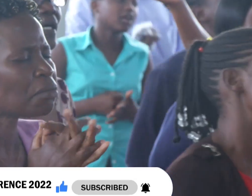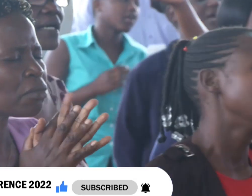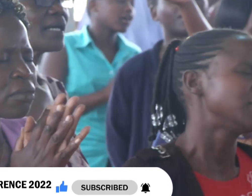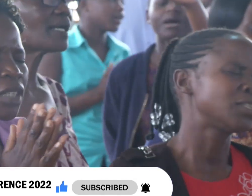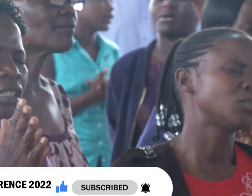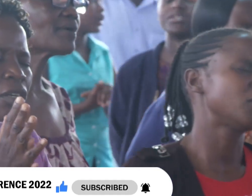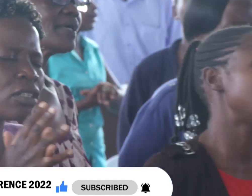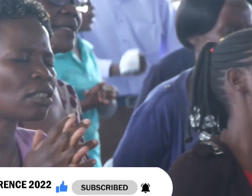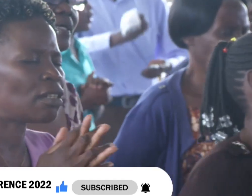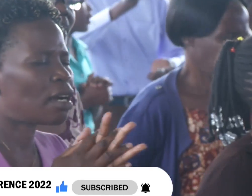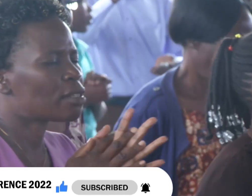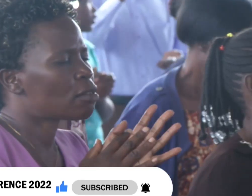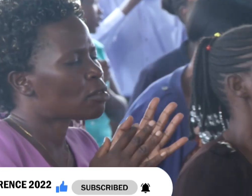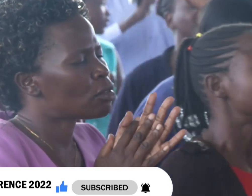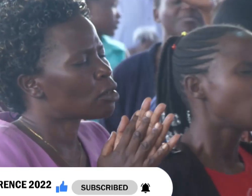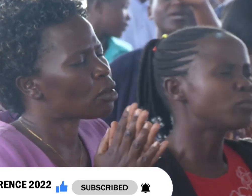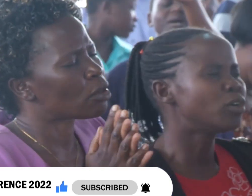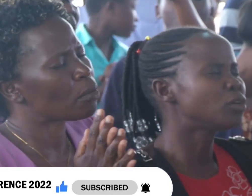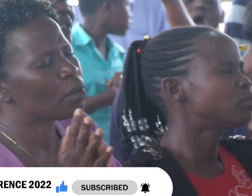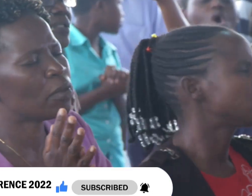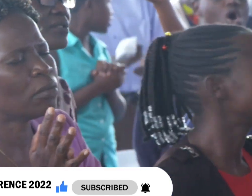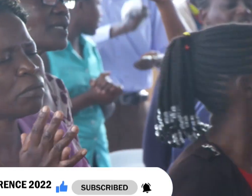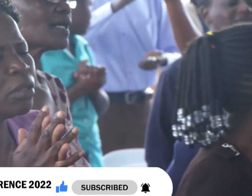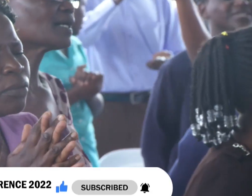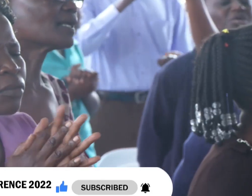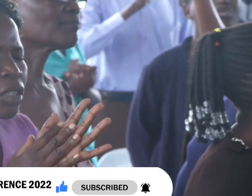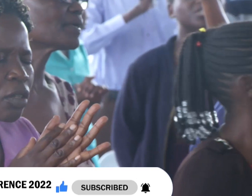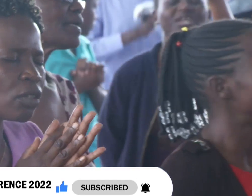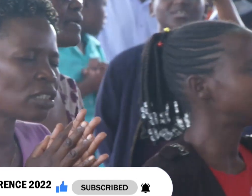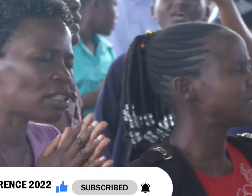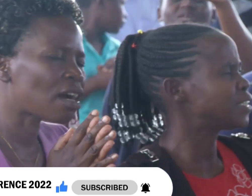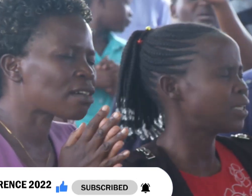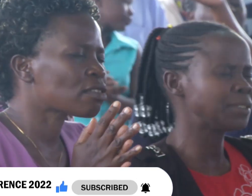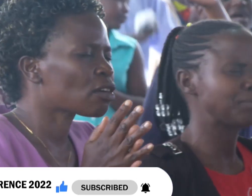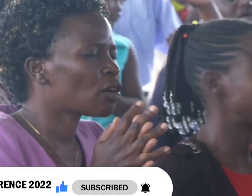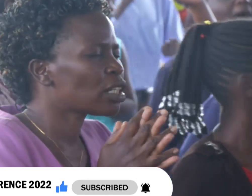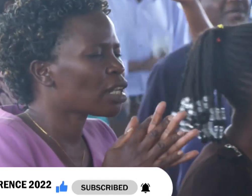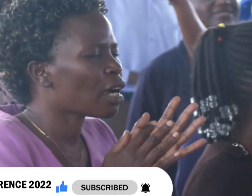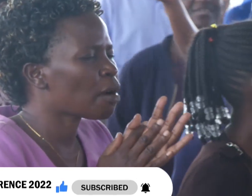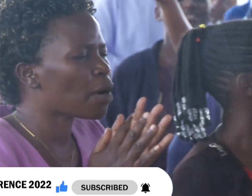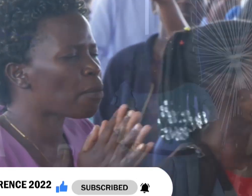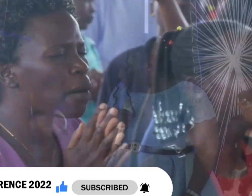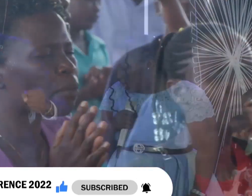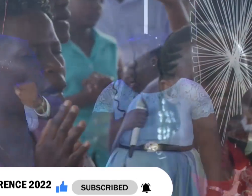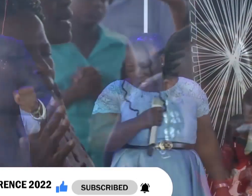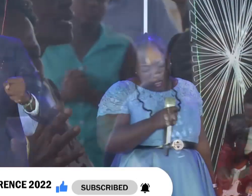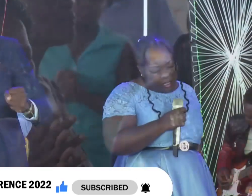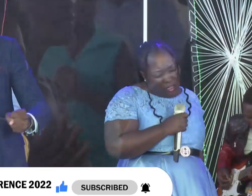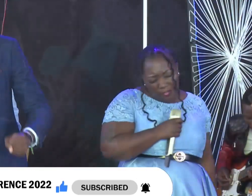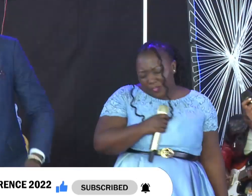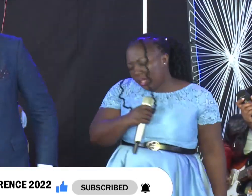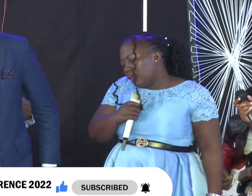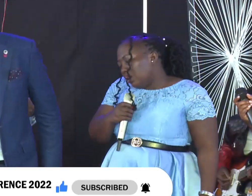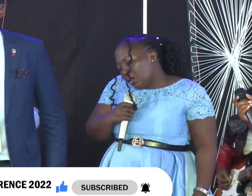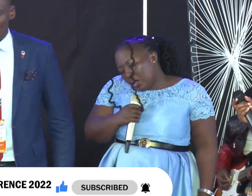okuyingirawo weyagala nyingire onyamba okufuuka ekyo kyeyagala nfuuke yesu nsaba amaanyi yesu nsaba